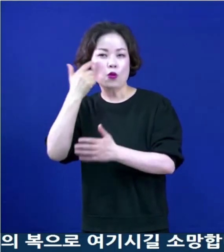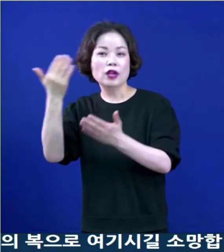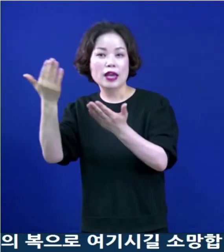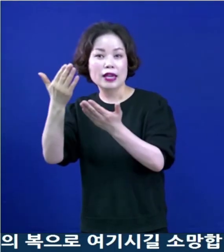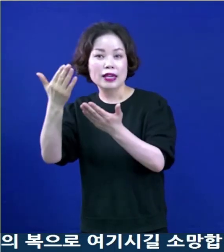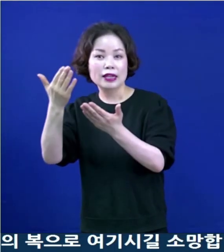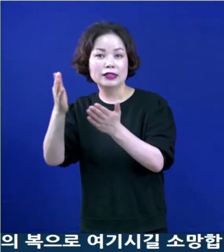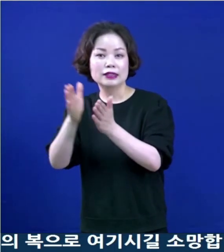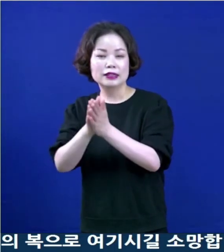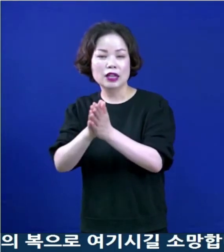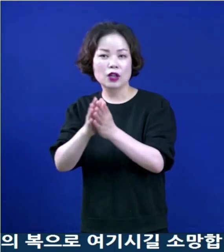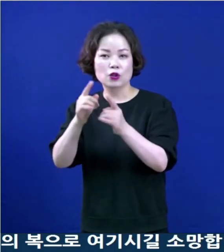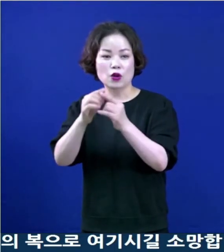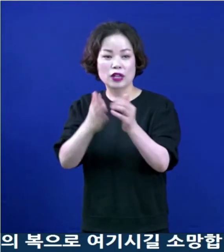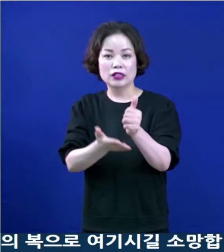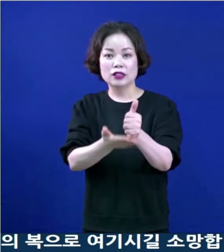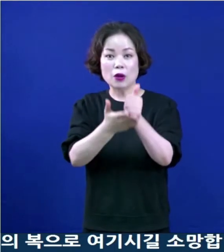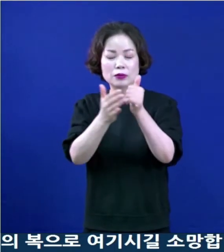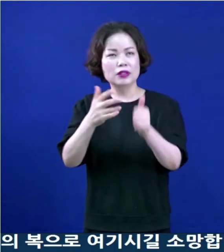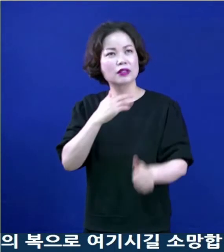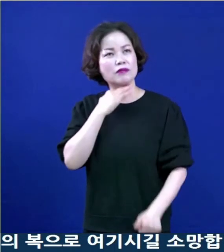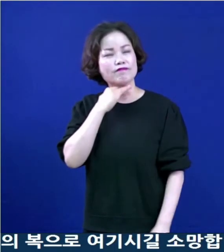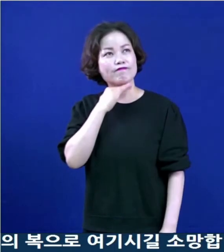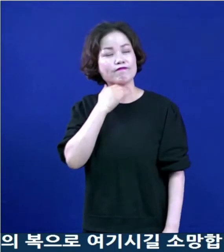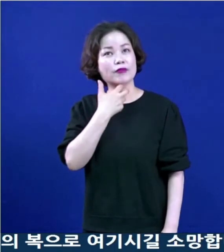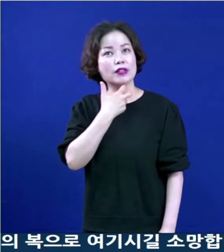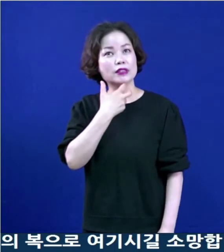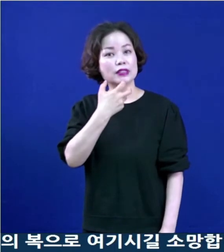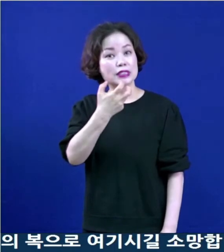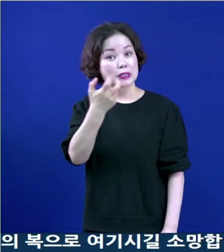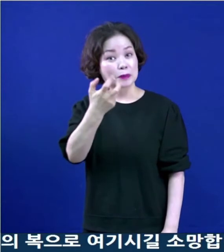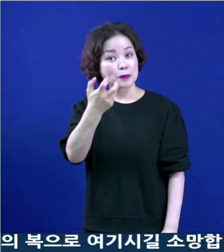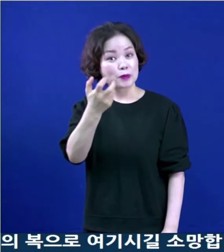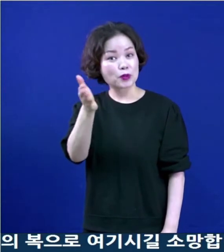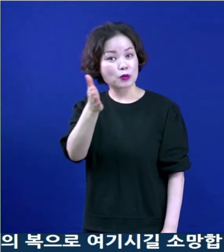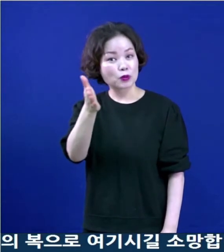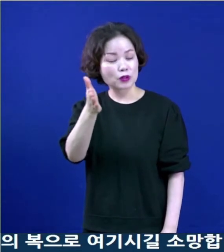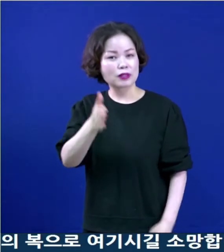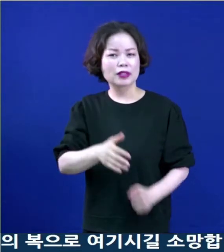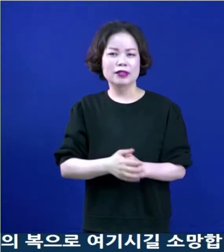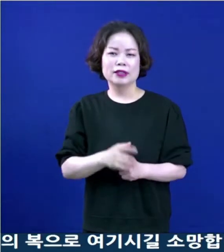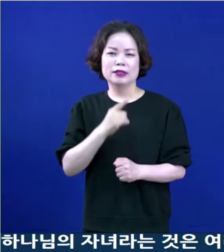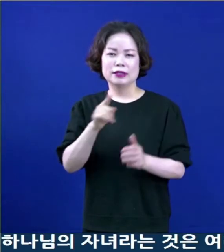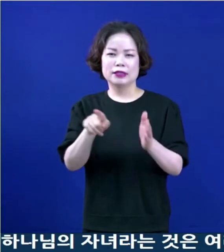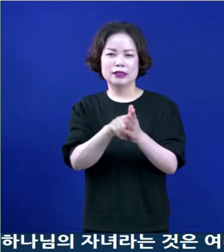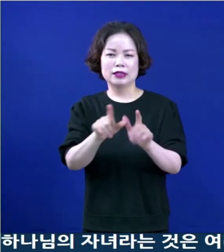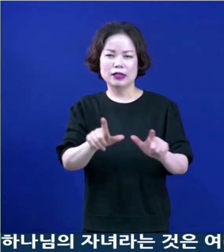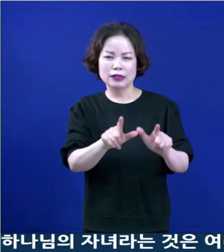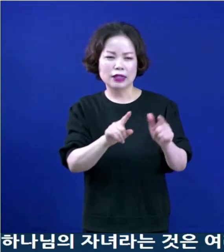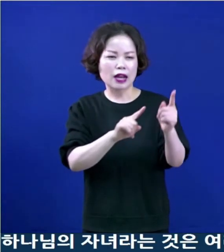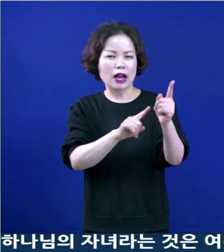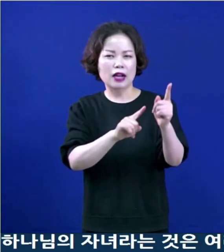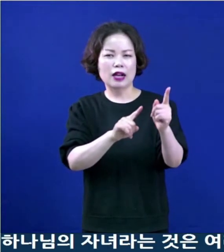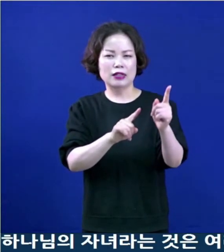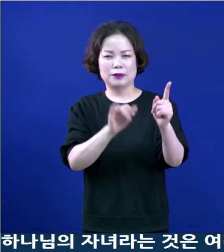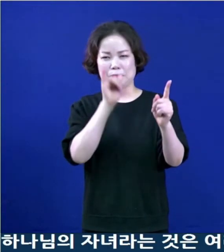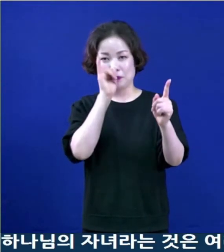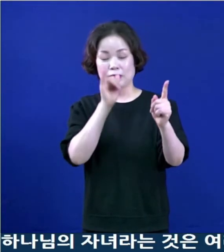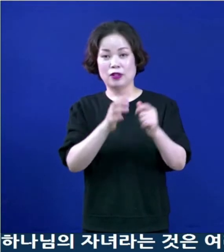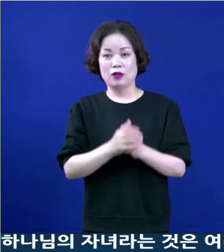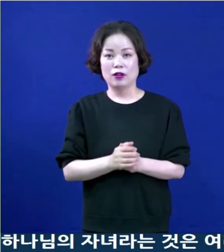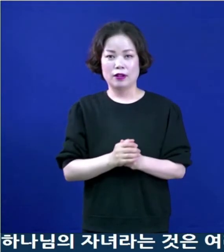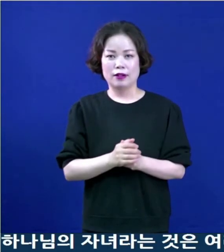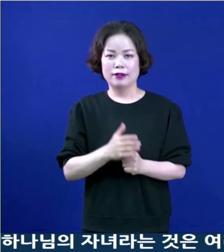같이 교회를 섬기시던 분 중에 한 70이쯤 되신 분이었는데, 이분은 신앙생활을 딱 한 가지 붙들고 합니다.